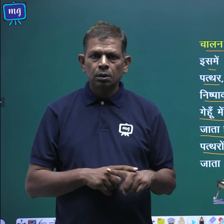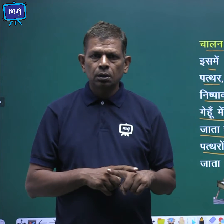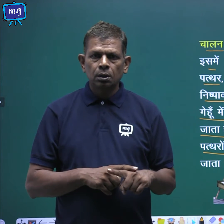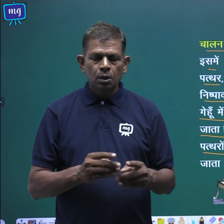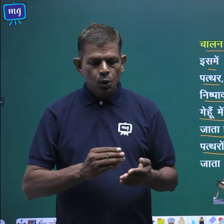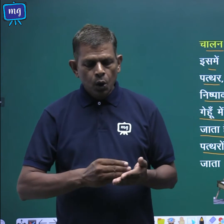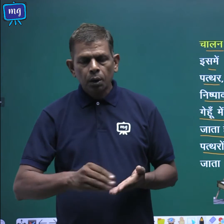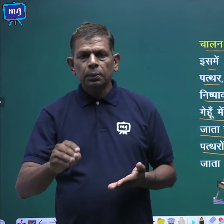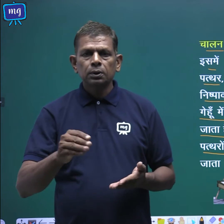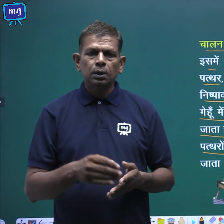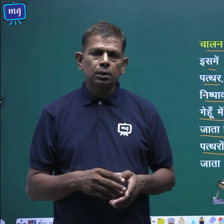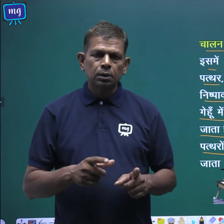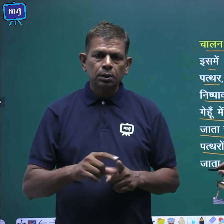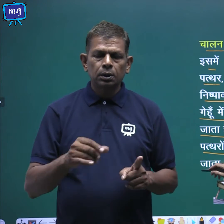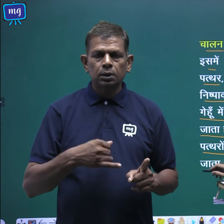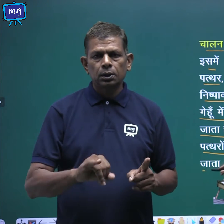पृथक किया जाता है।